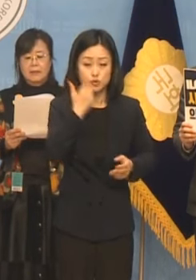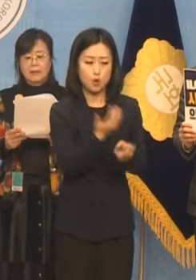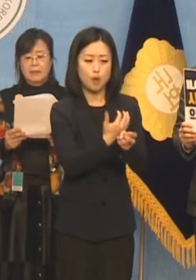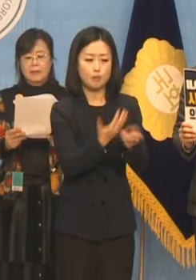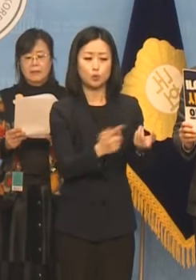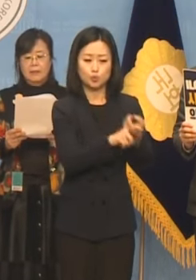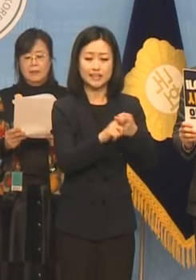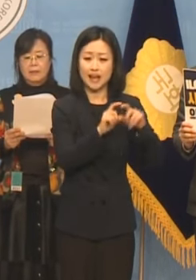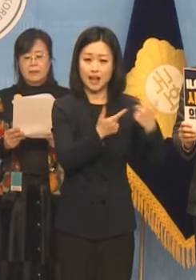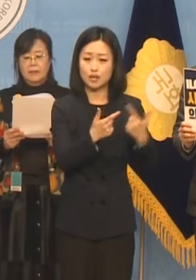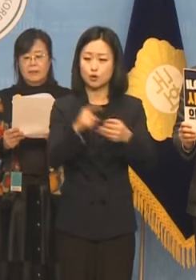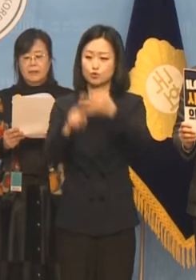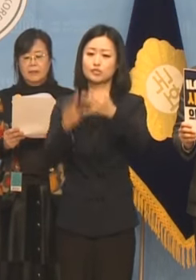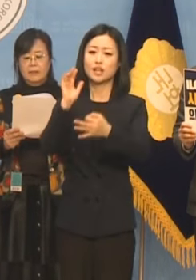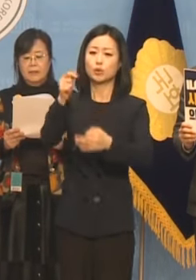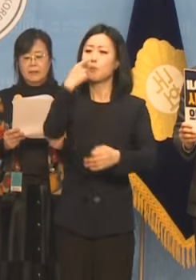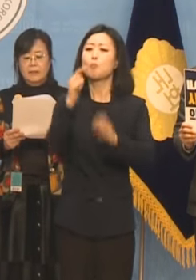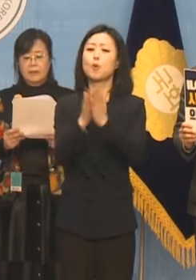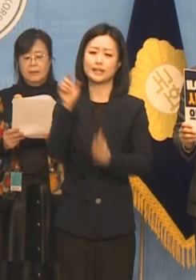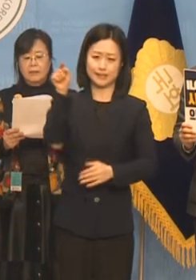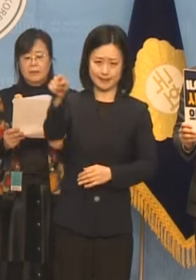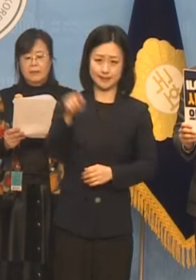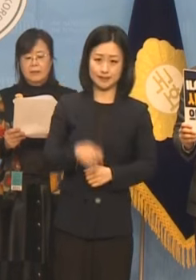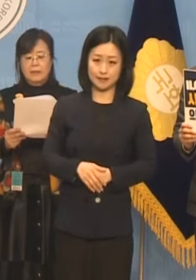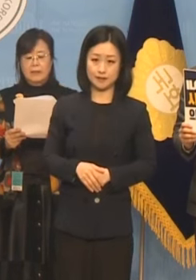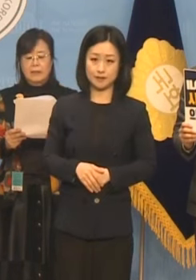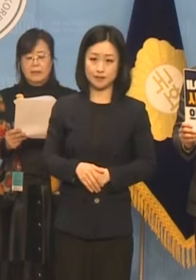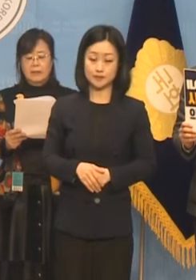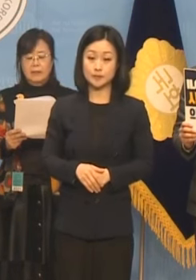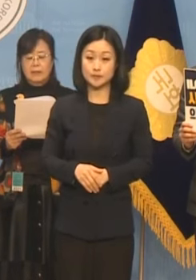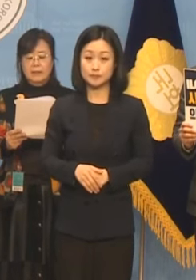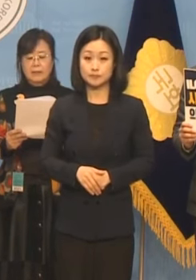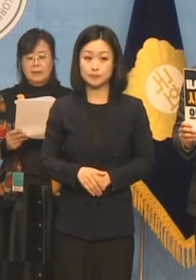아니라 윤석열 대통령 자신입니다.